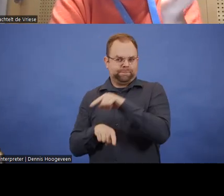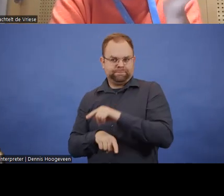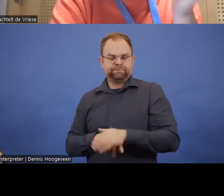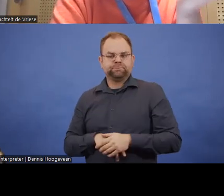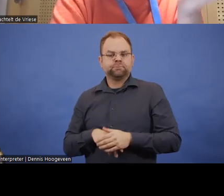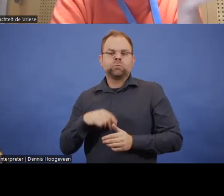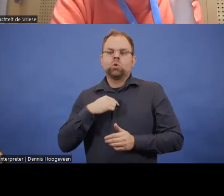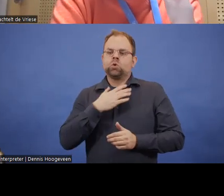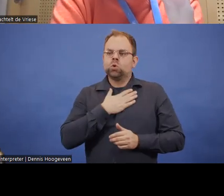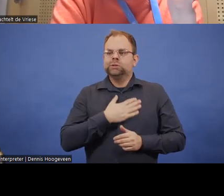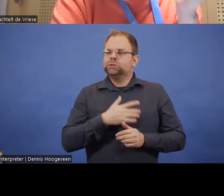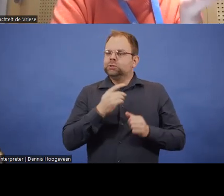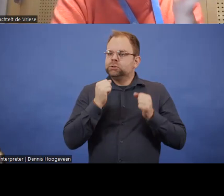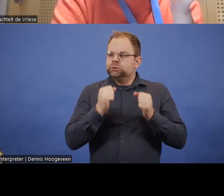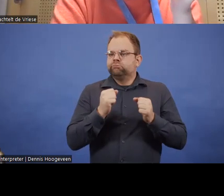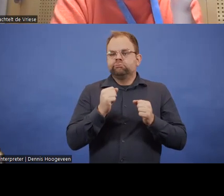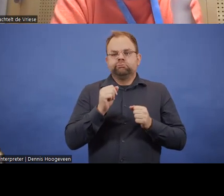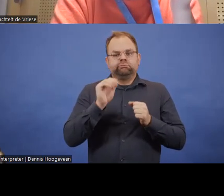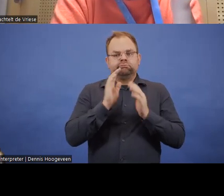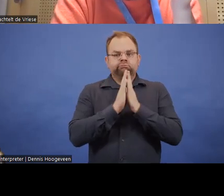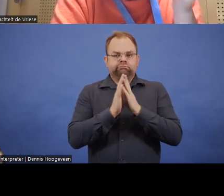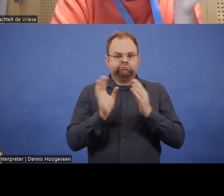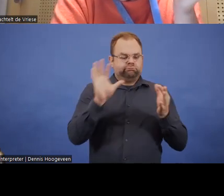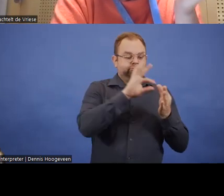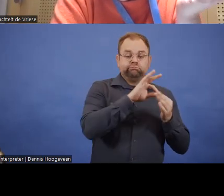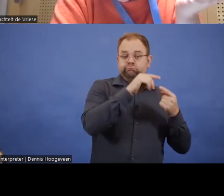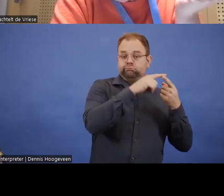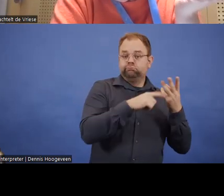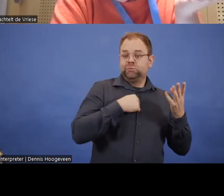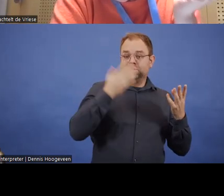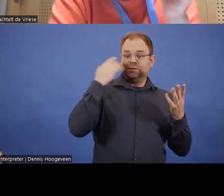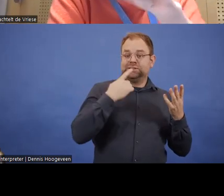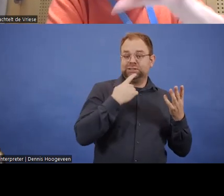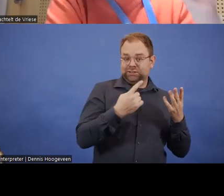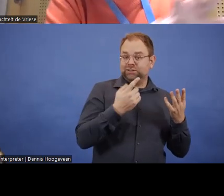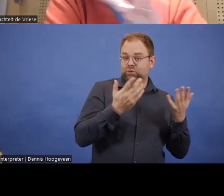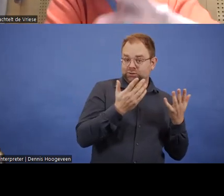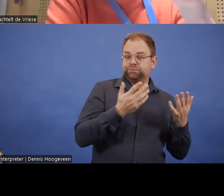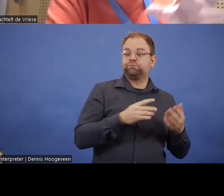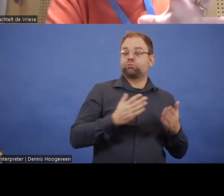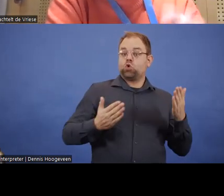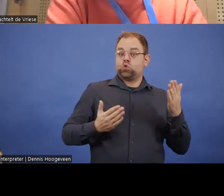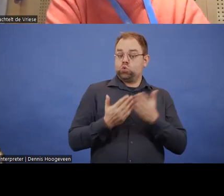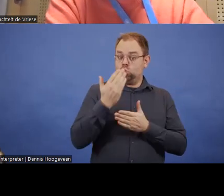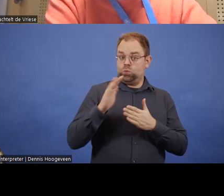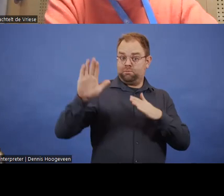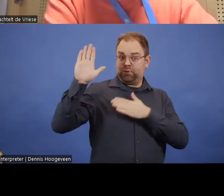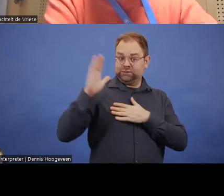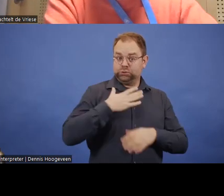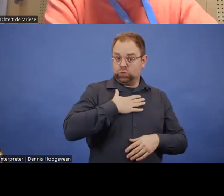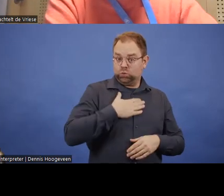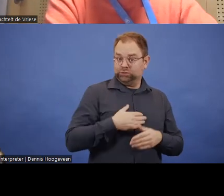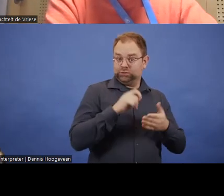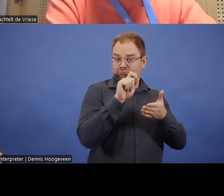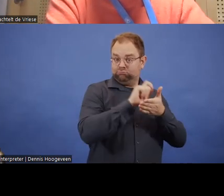cuando desarrollamos un plegado nuevo, es importante tener un enfoque de varias partes